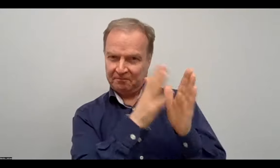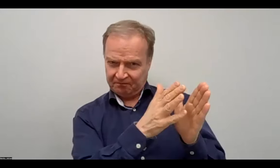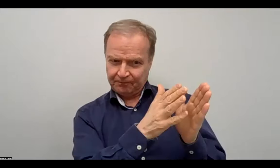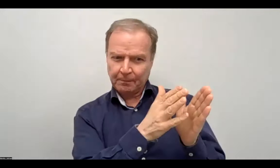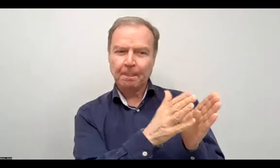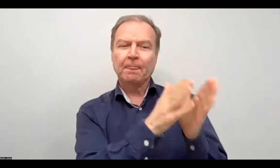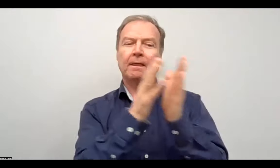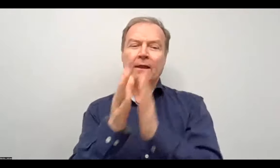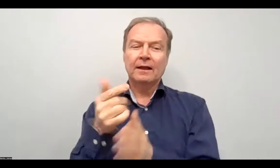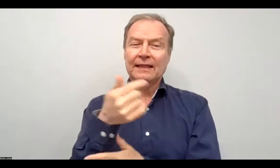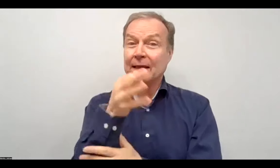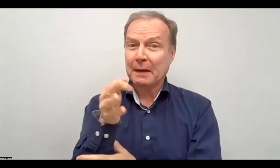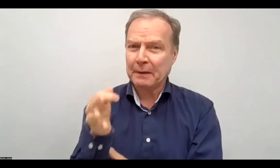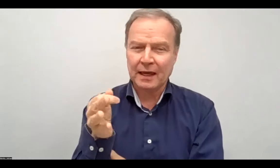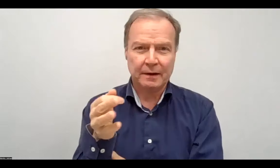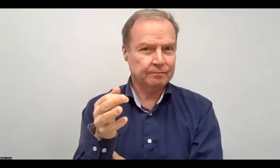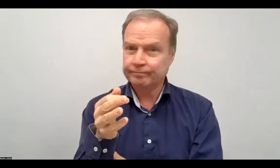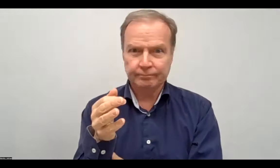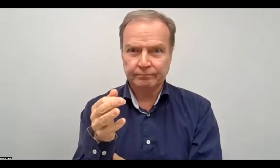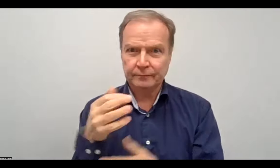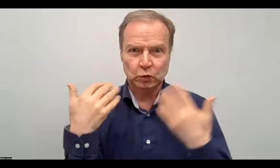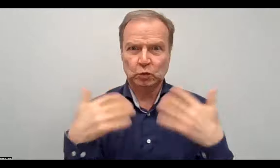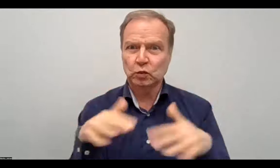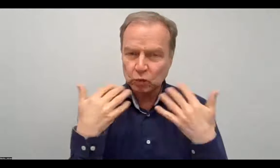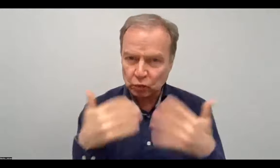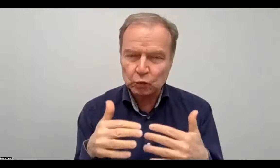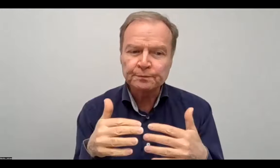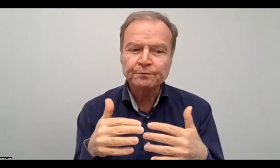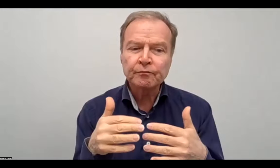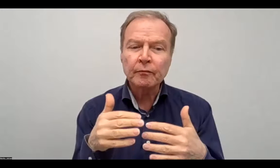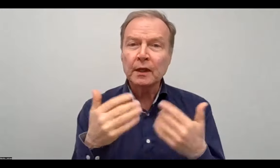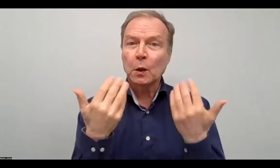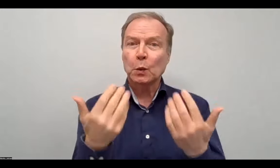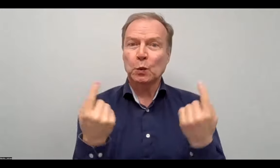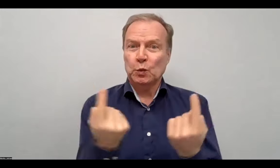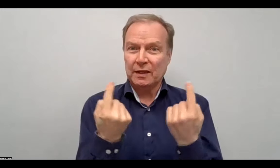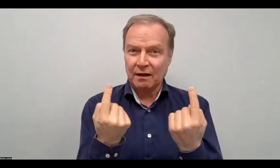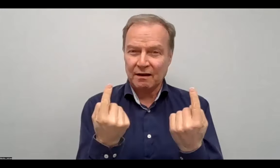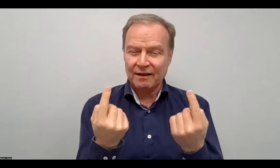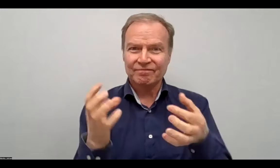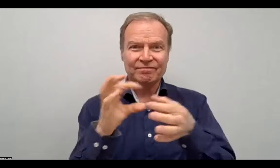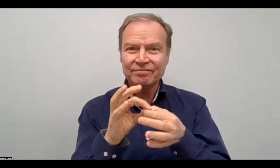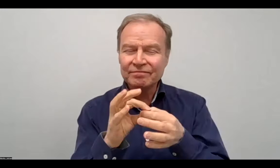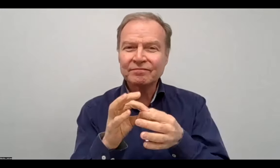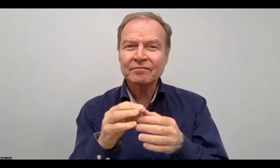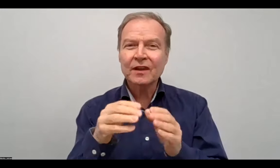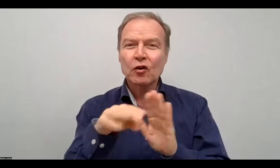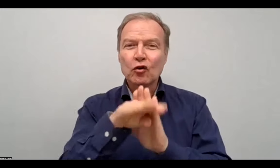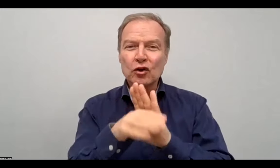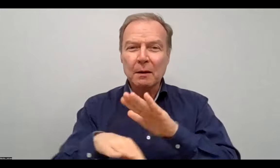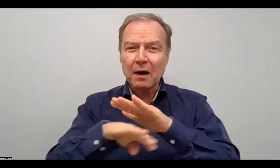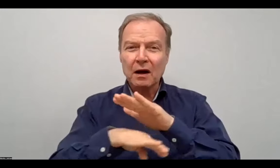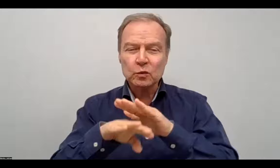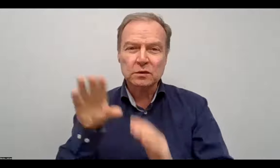vähemmistön omakielisten ohjelmien tuottaminen. Sitten TPP. Voi. Eli